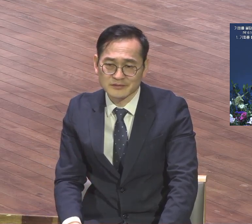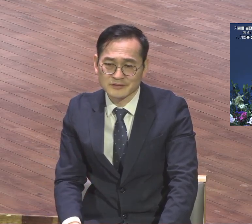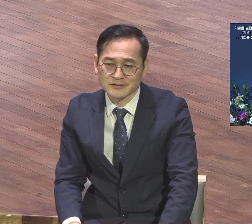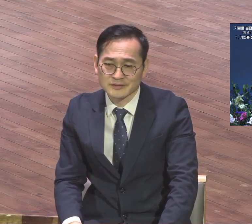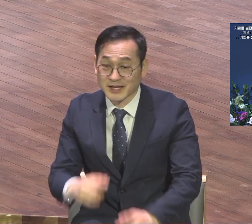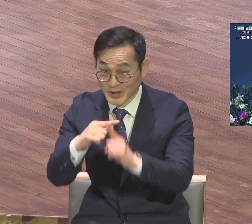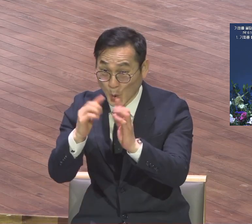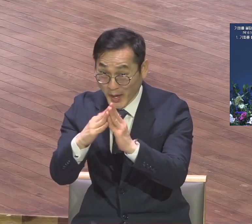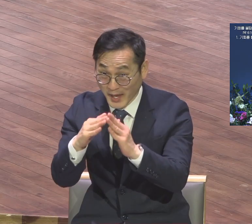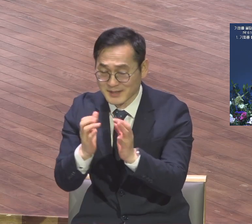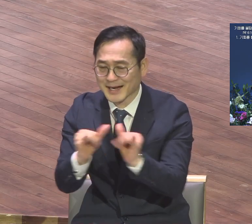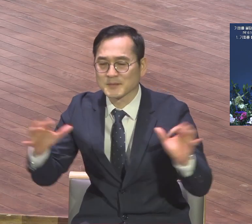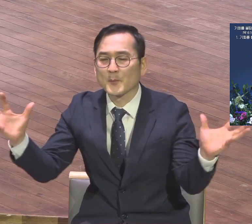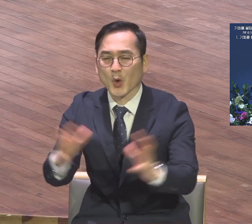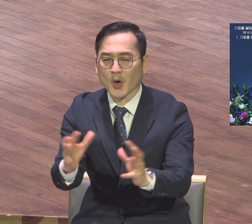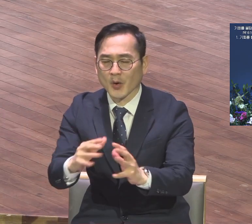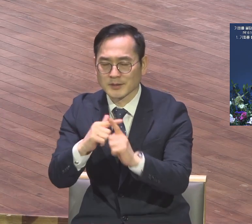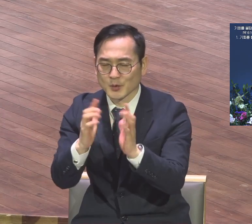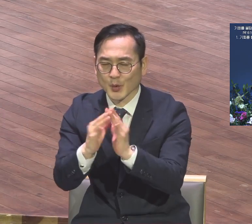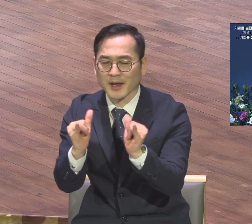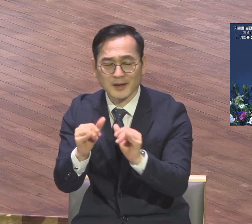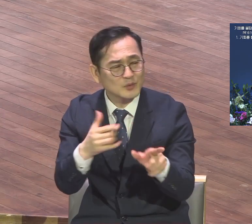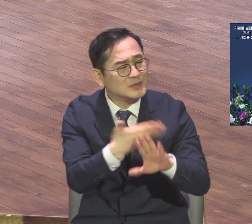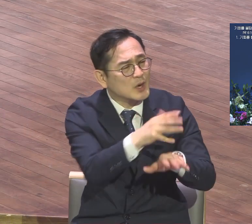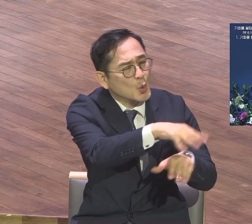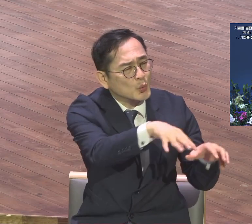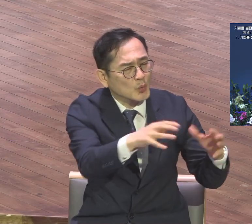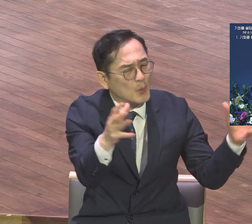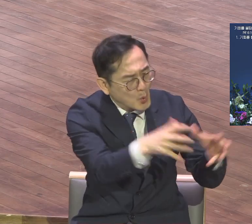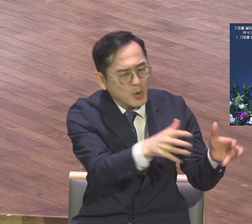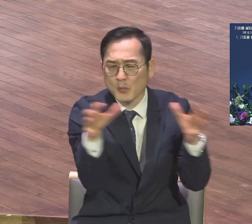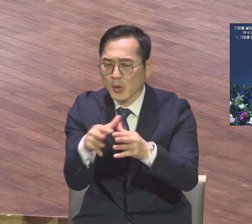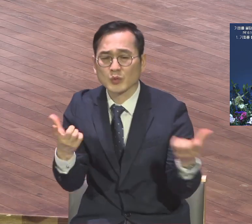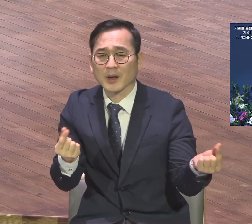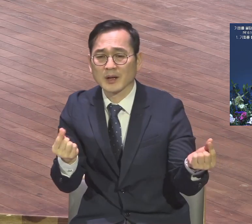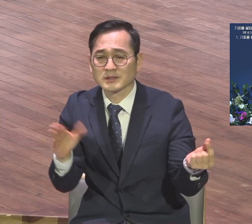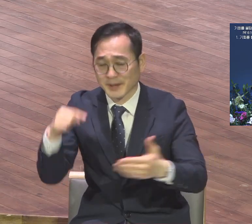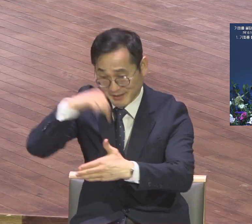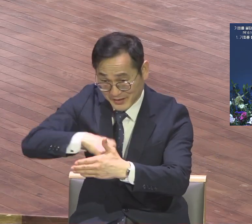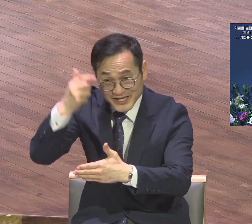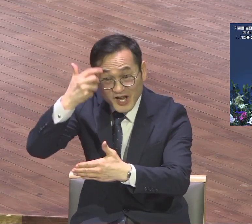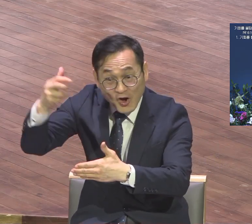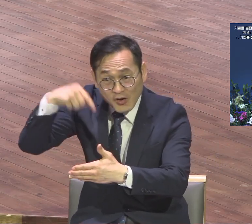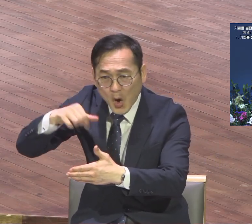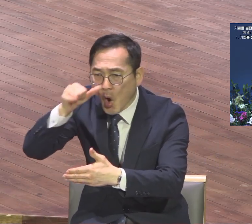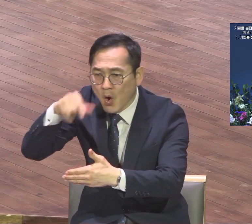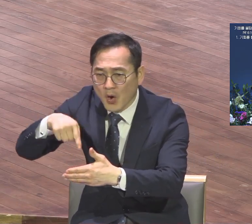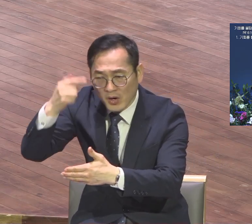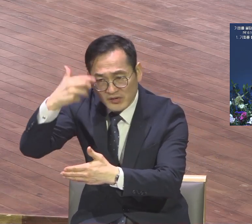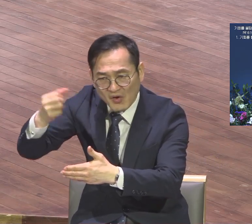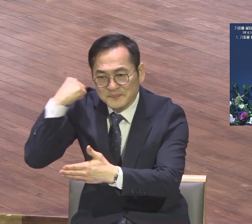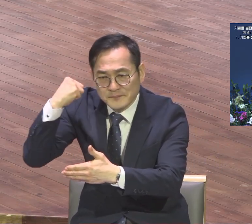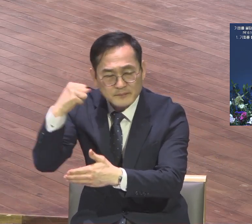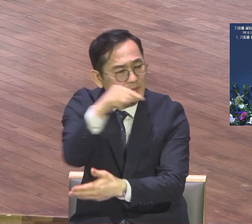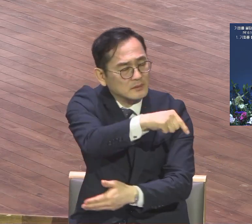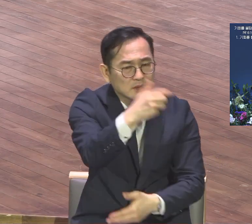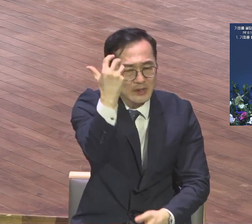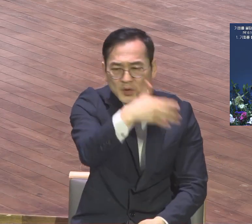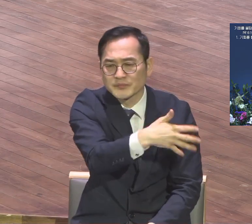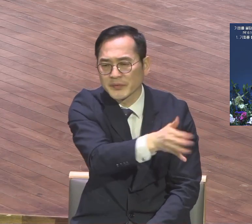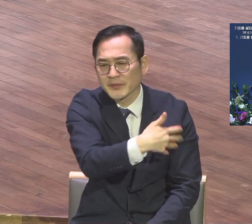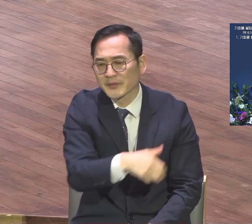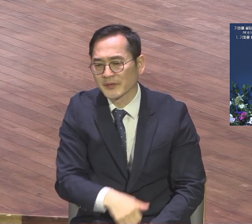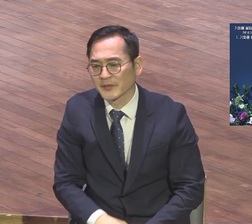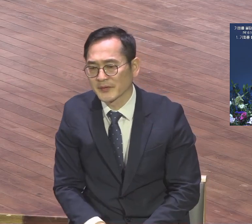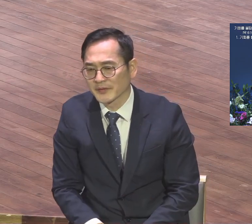단체예요. 아시겠어요? 교회는 하나님이 부르셔서 구원받은 성도들의 모임이 교회예요.